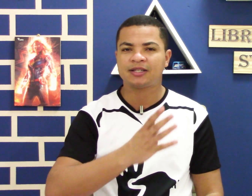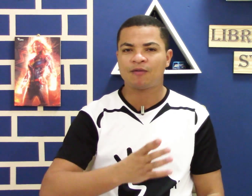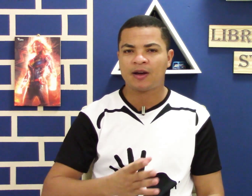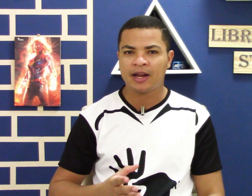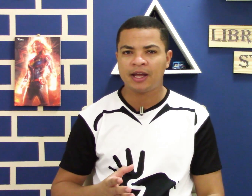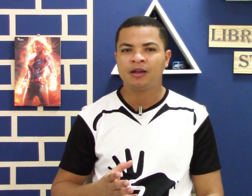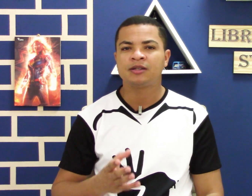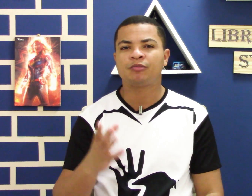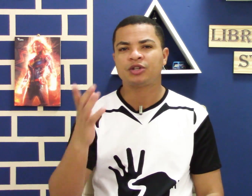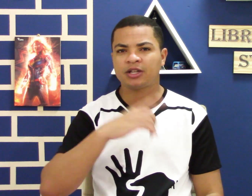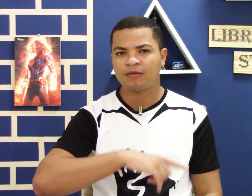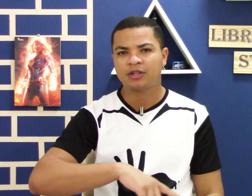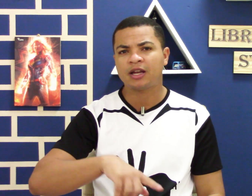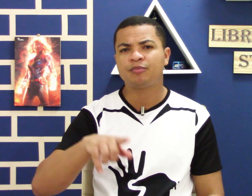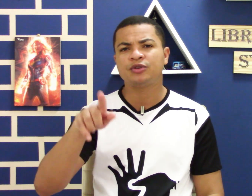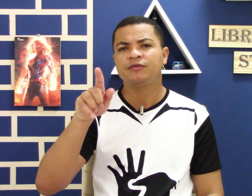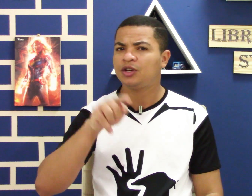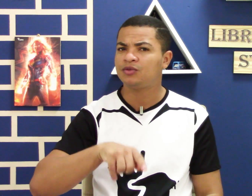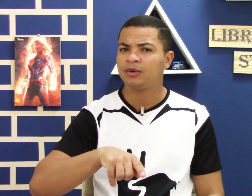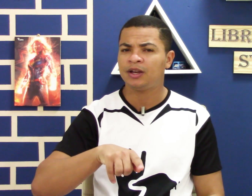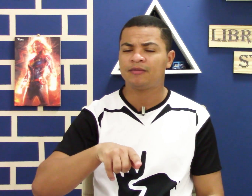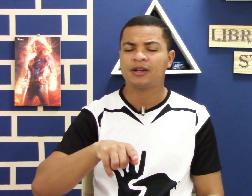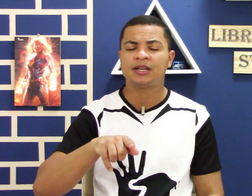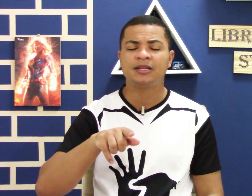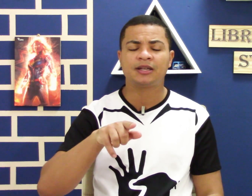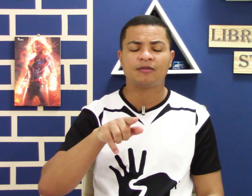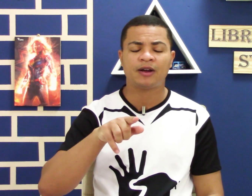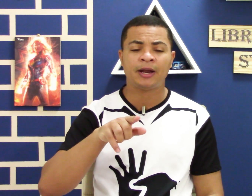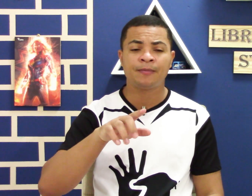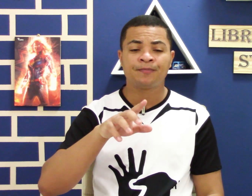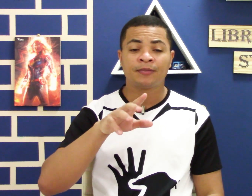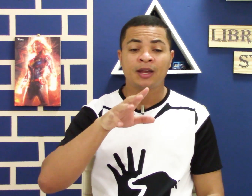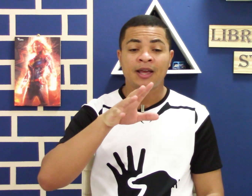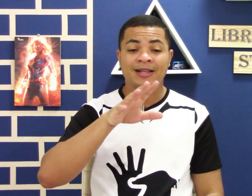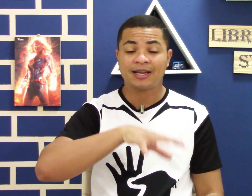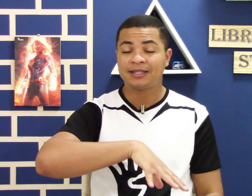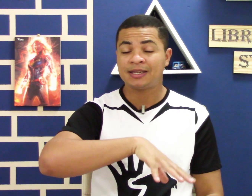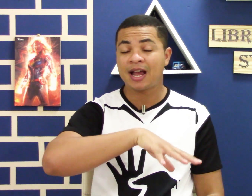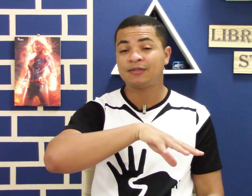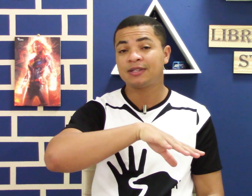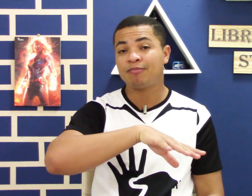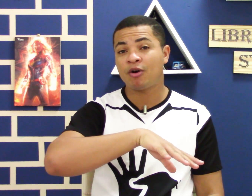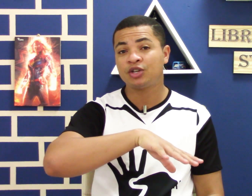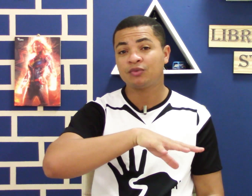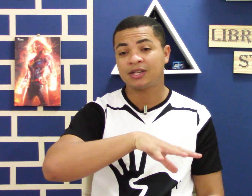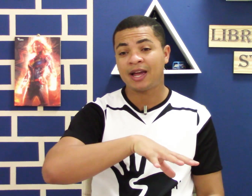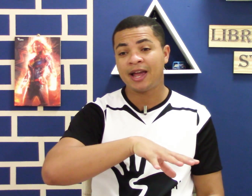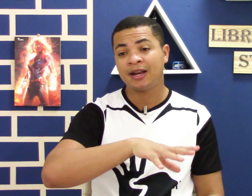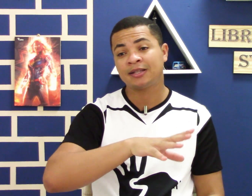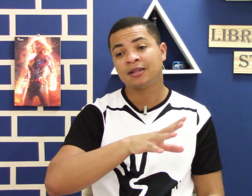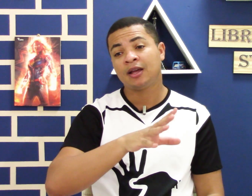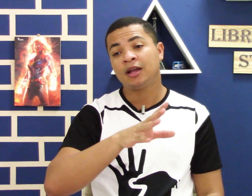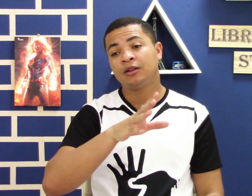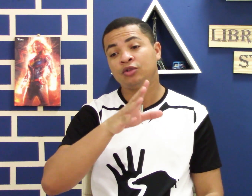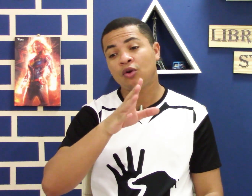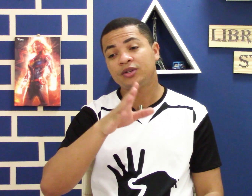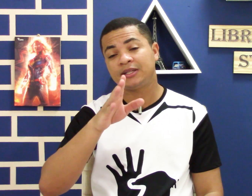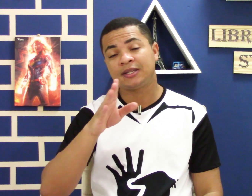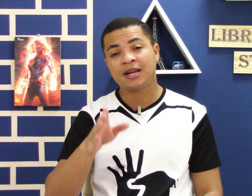eu falei, você pode até voltar depois do vídeo e rever as listas que eu falei. Essa lista de sinais, você pode usar elas, todos esses